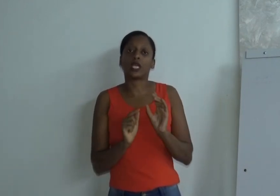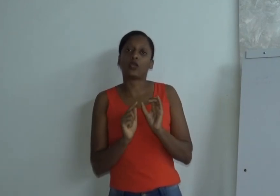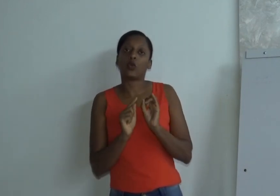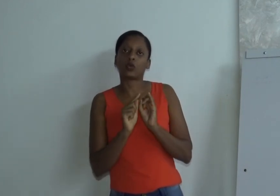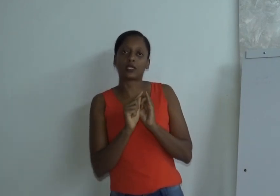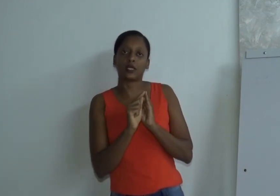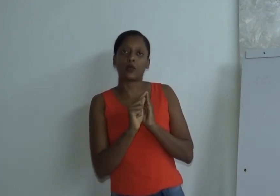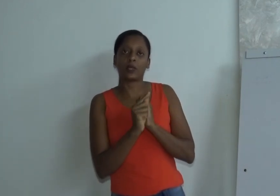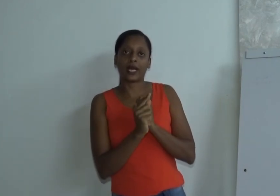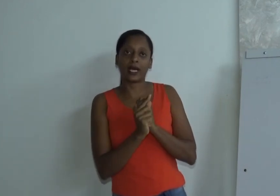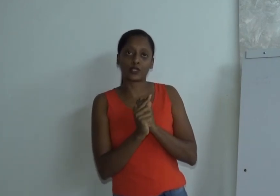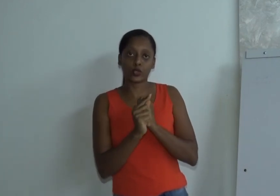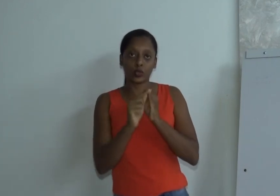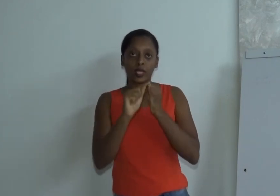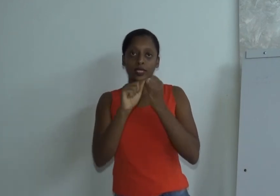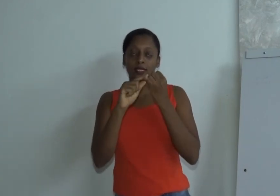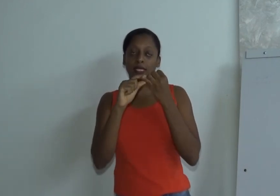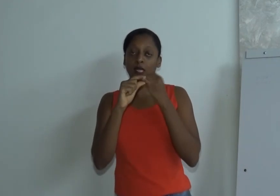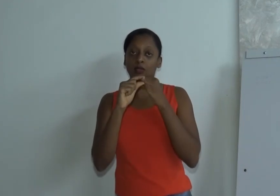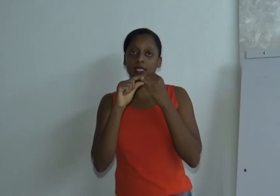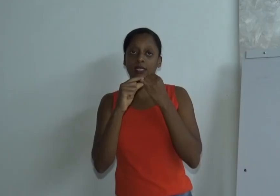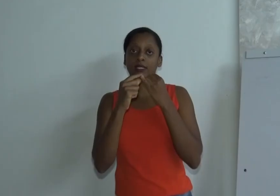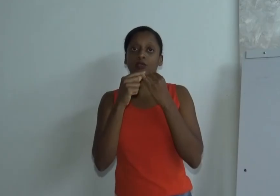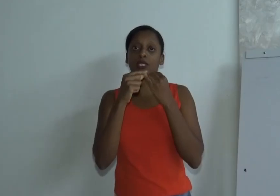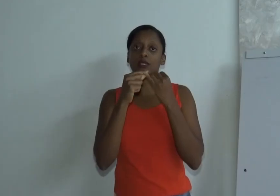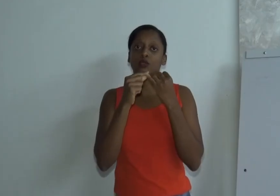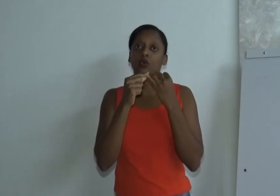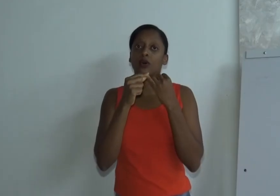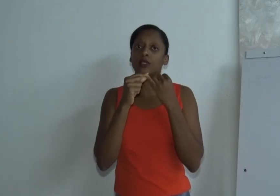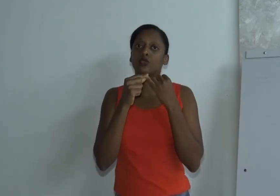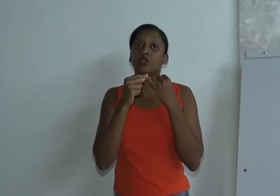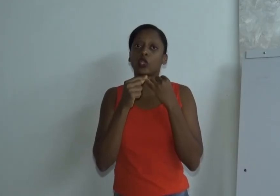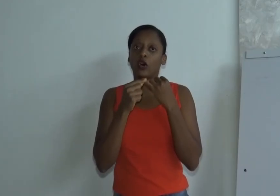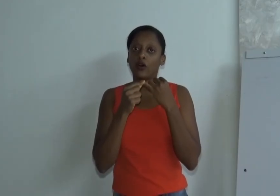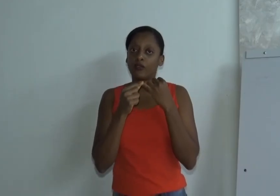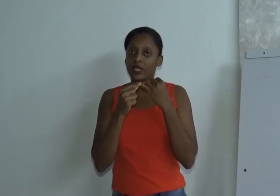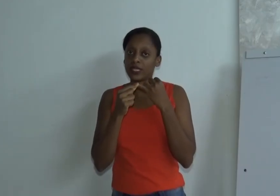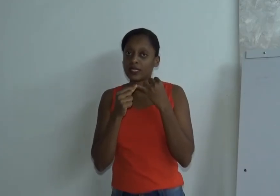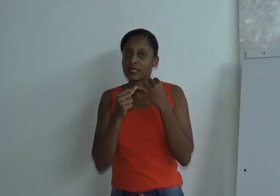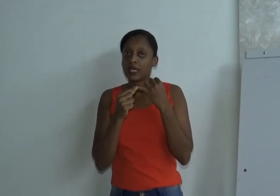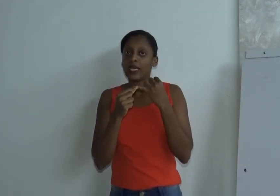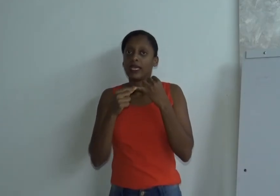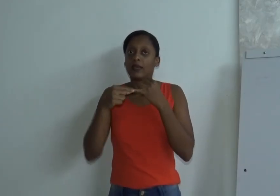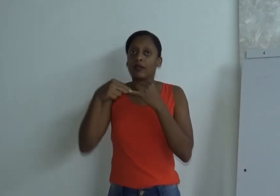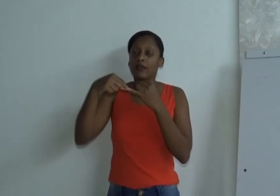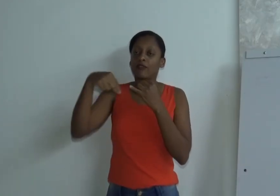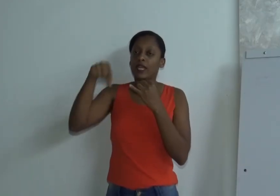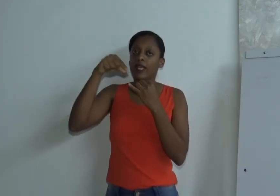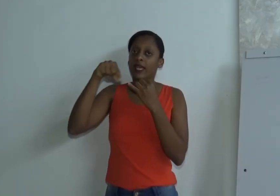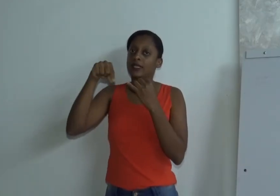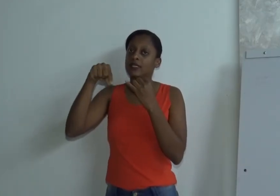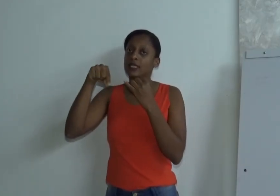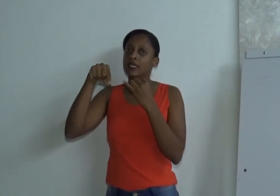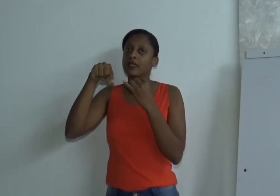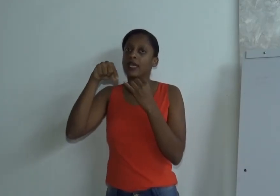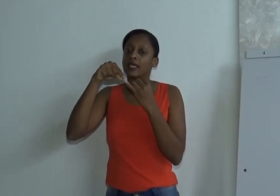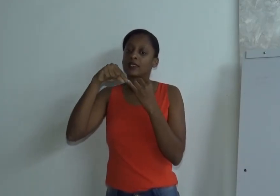tem osteoblasto, células do tecido ósseo jovens, envelhece,